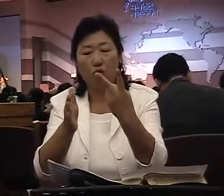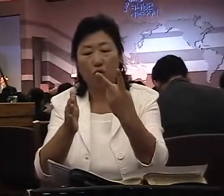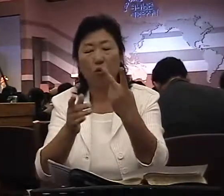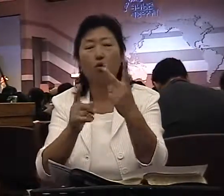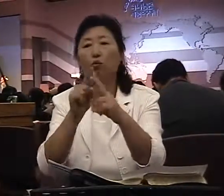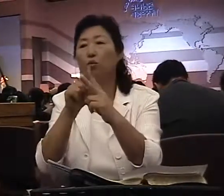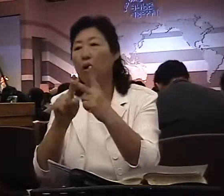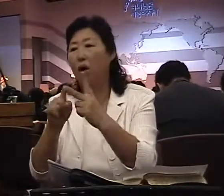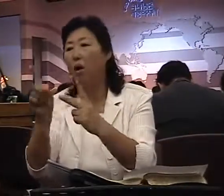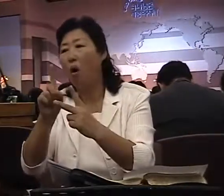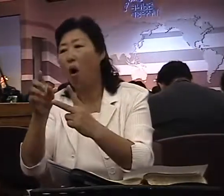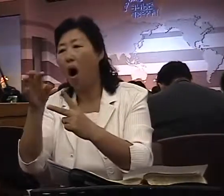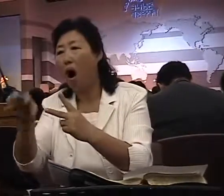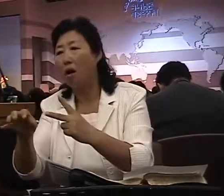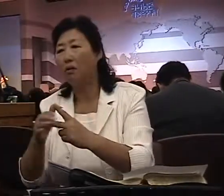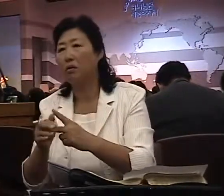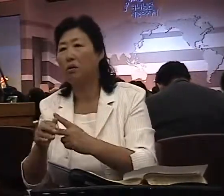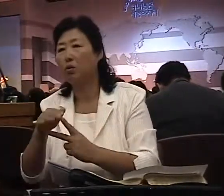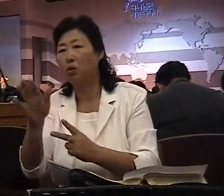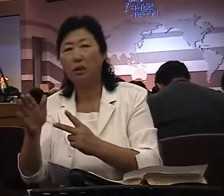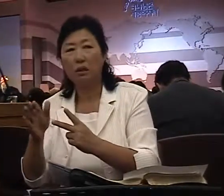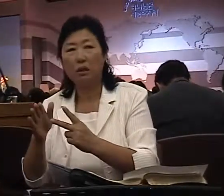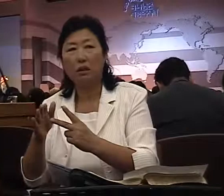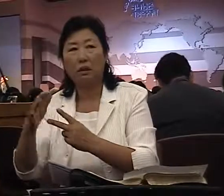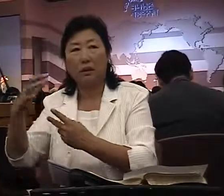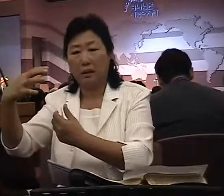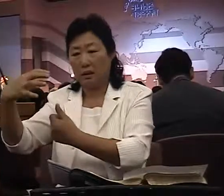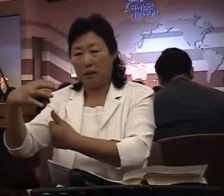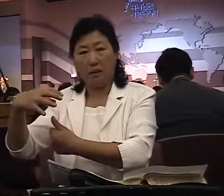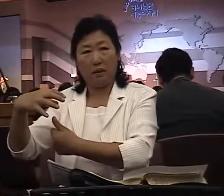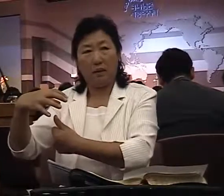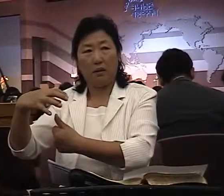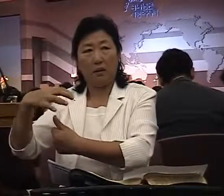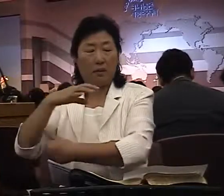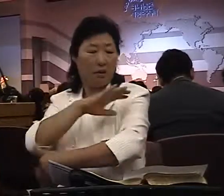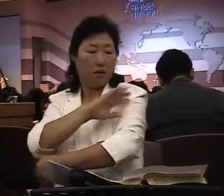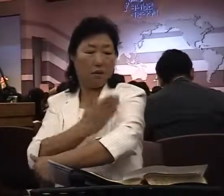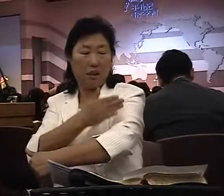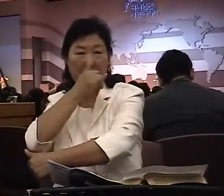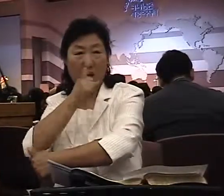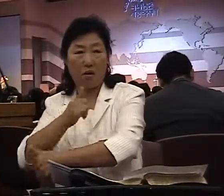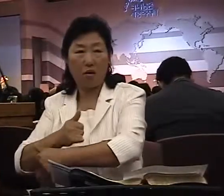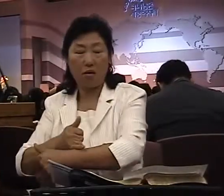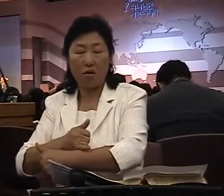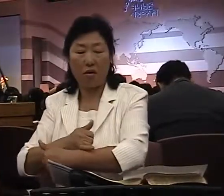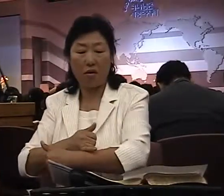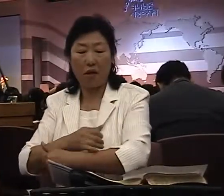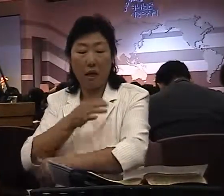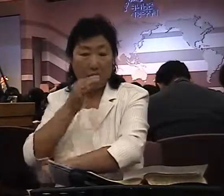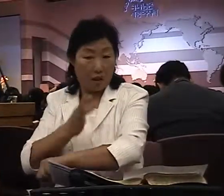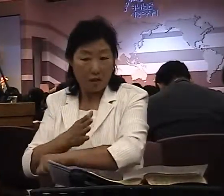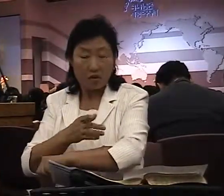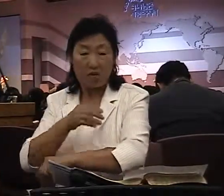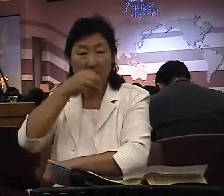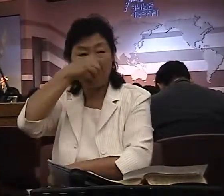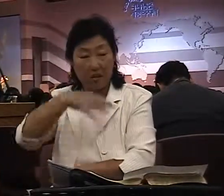어느 한쪽이든 우리를 지배하는 능력을 갖고 있습니다. 우리를 지배해버립니다. 단순히 그냥 저기